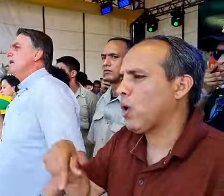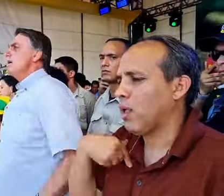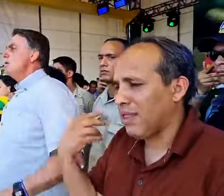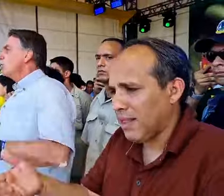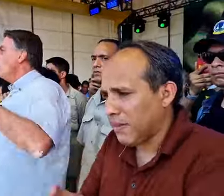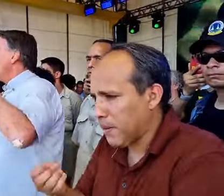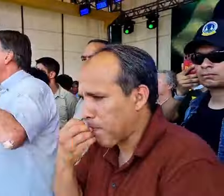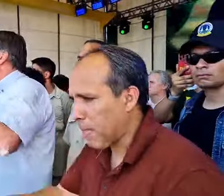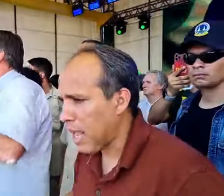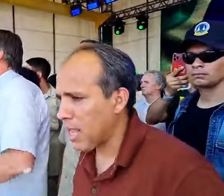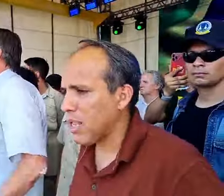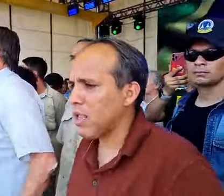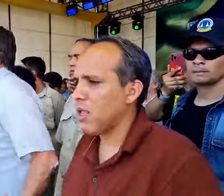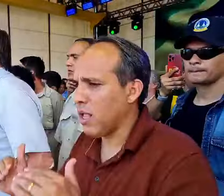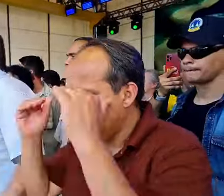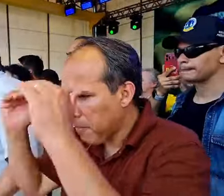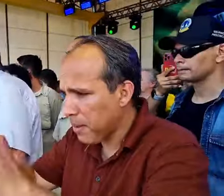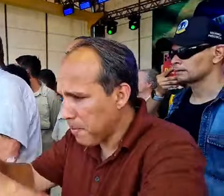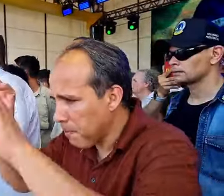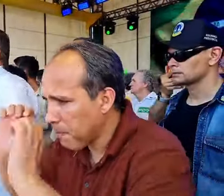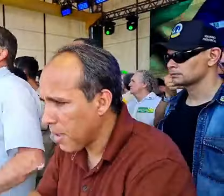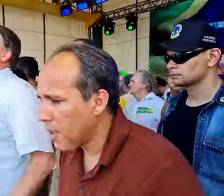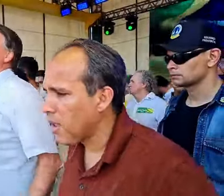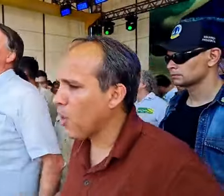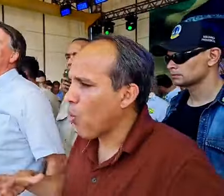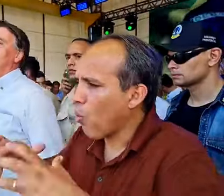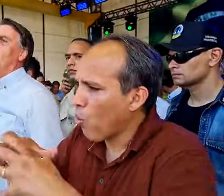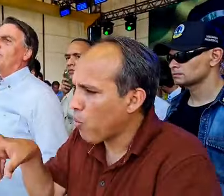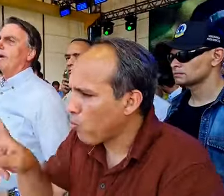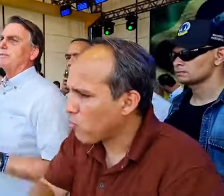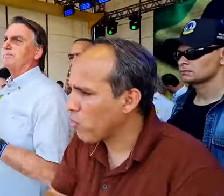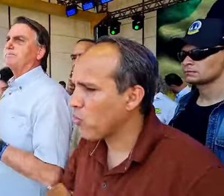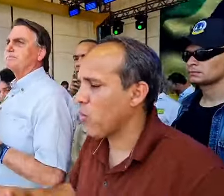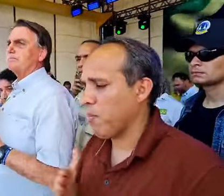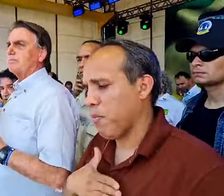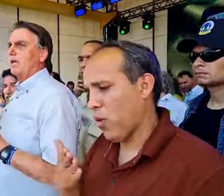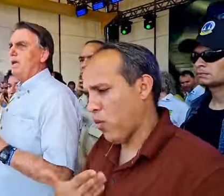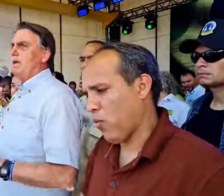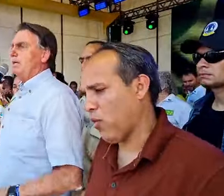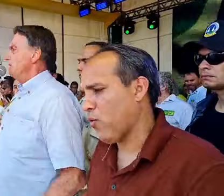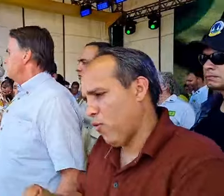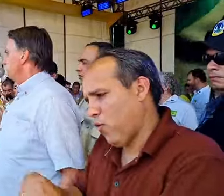bem e com respeito os professores do que o nosso governo.